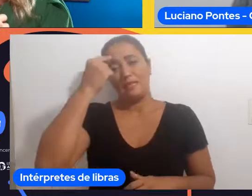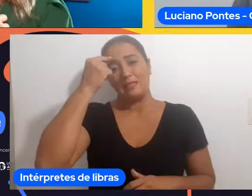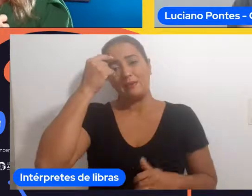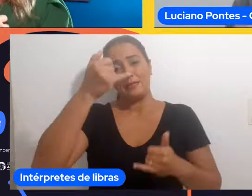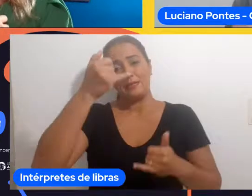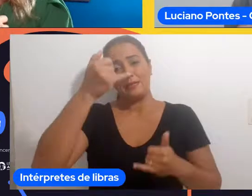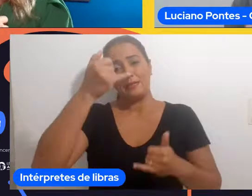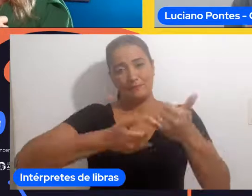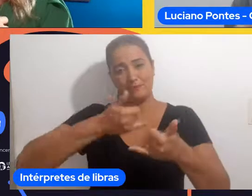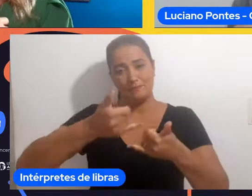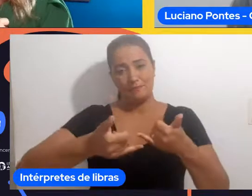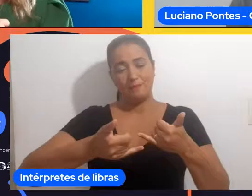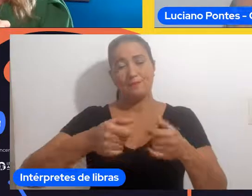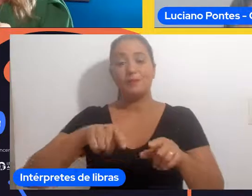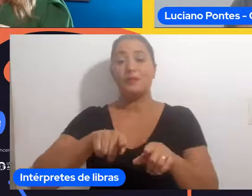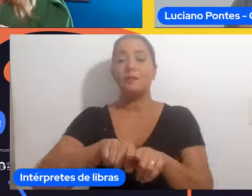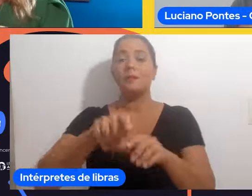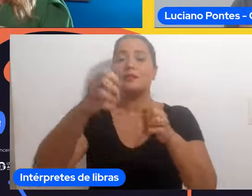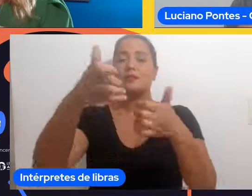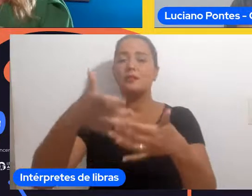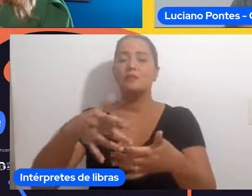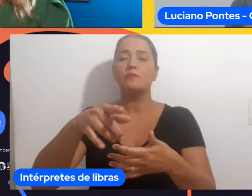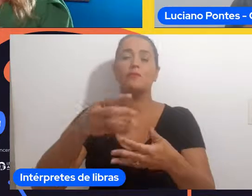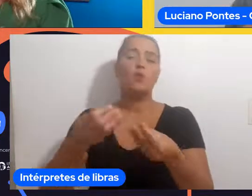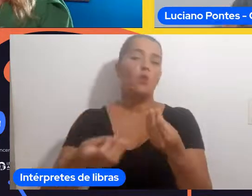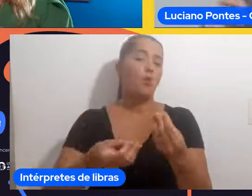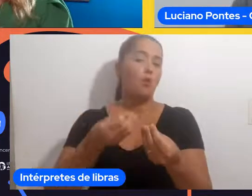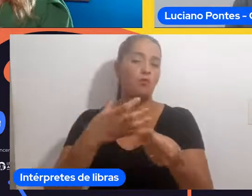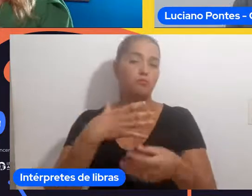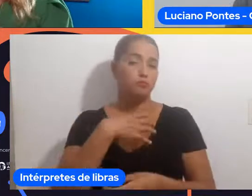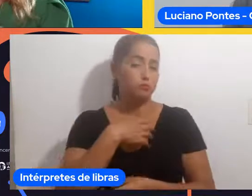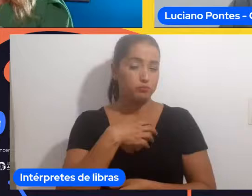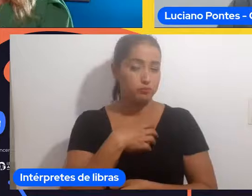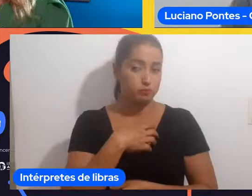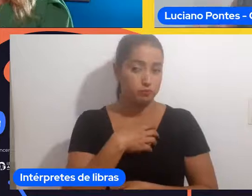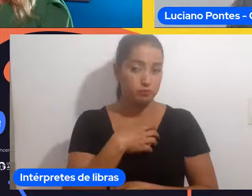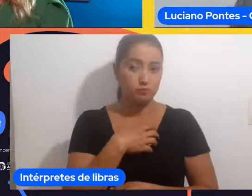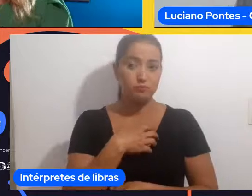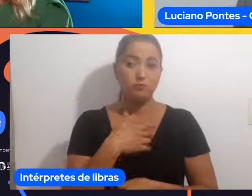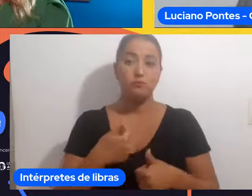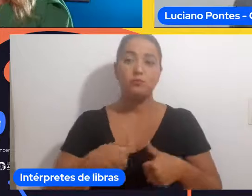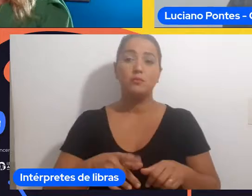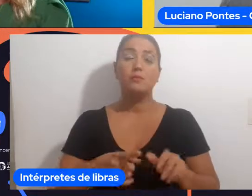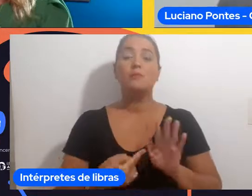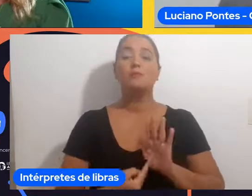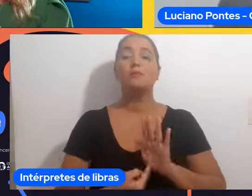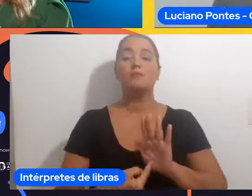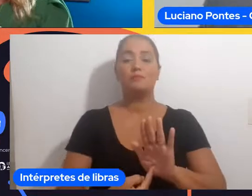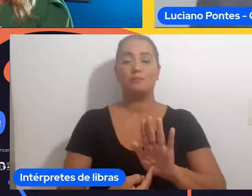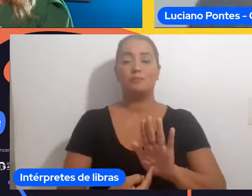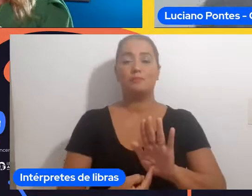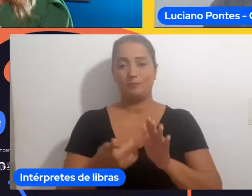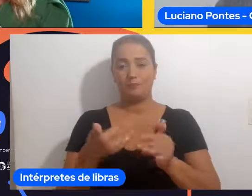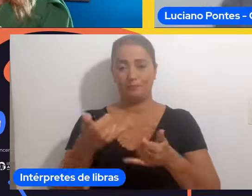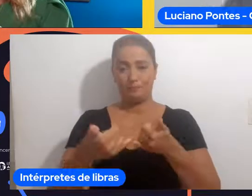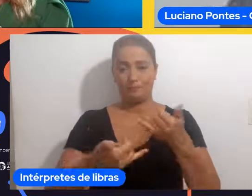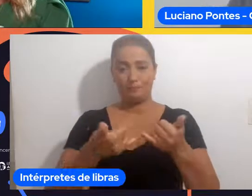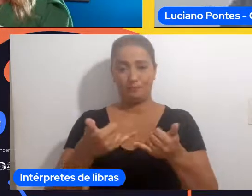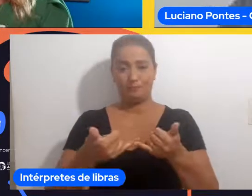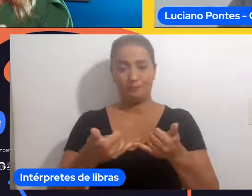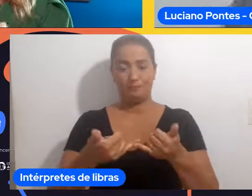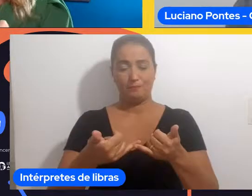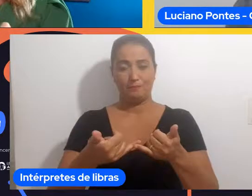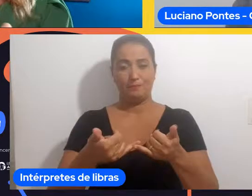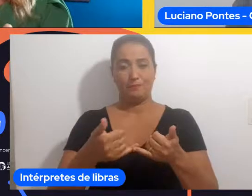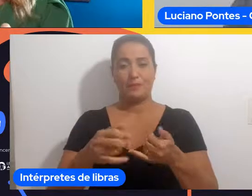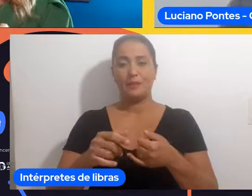falasse também um pouquinho como a nossa forma de estar presente no mundo se altera também pelo brincar. Pelas suas experiências na Casa